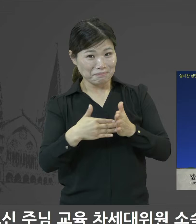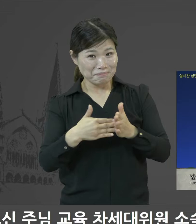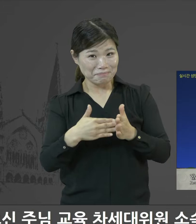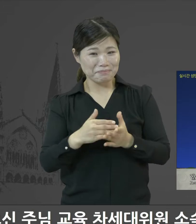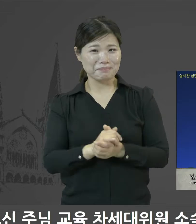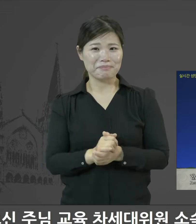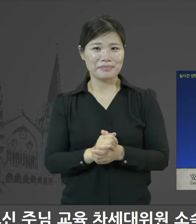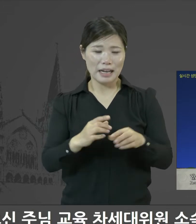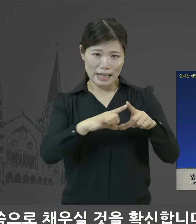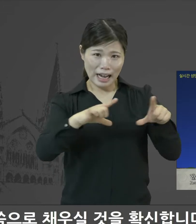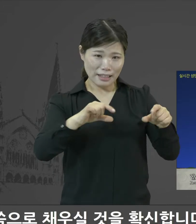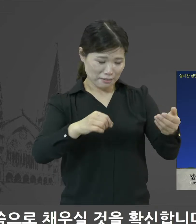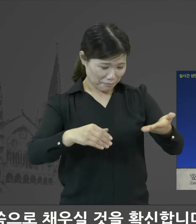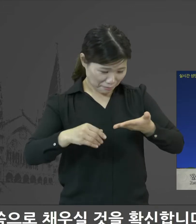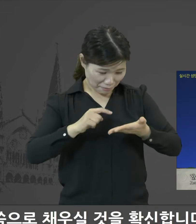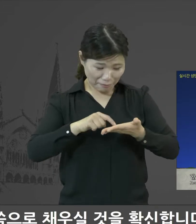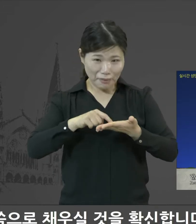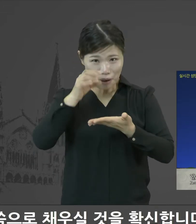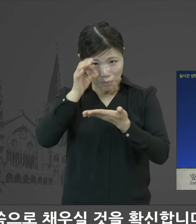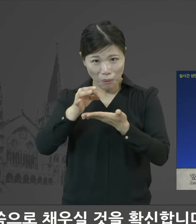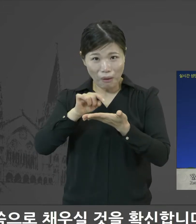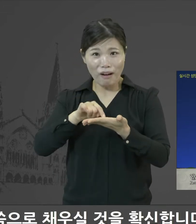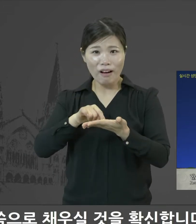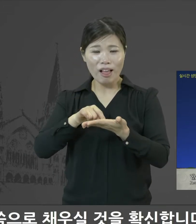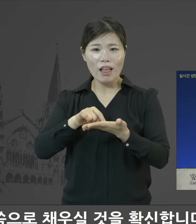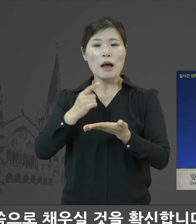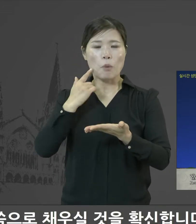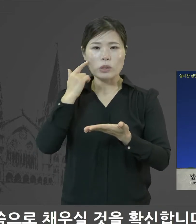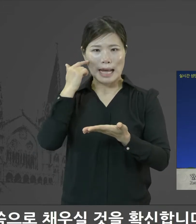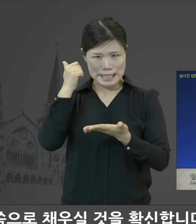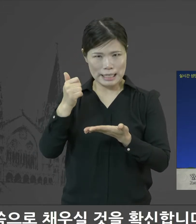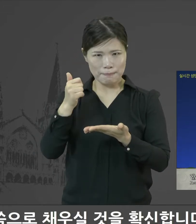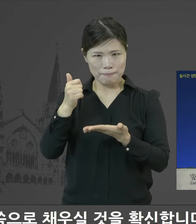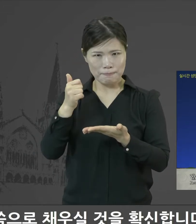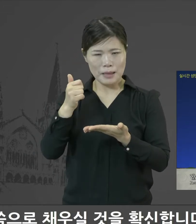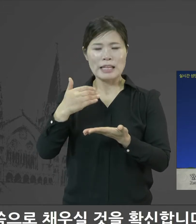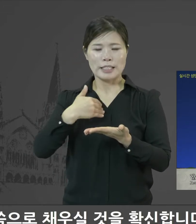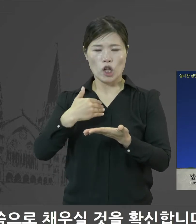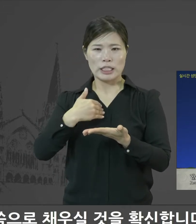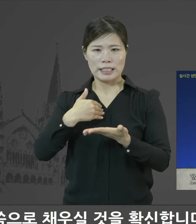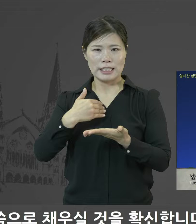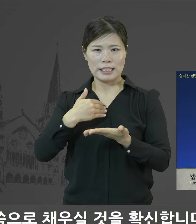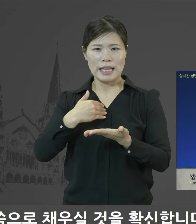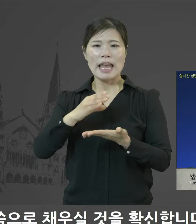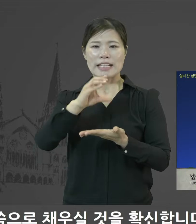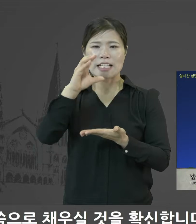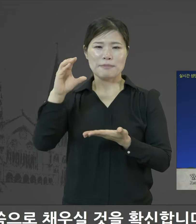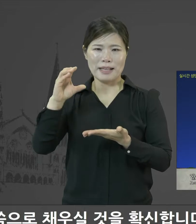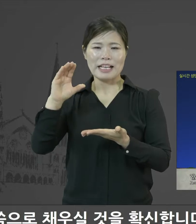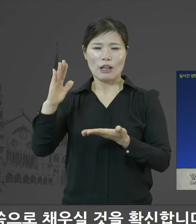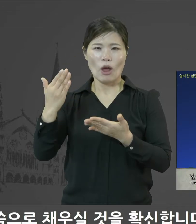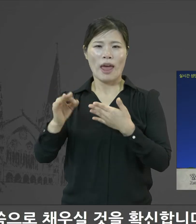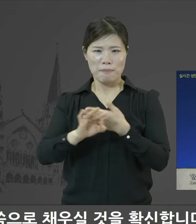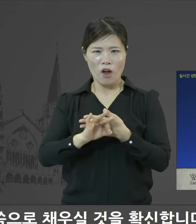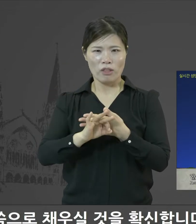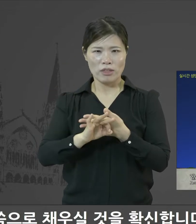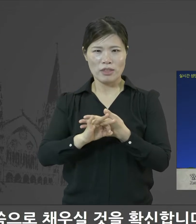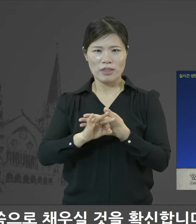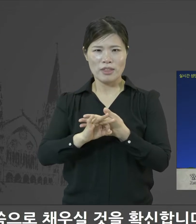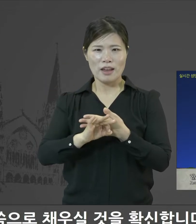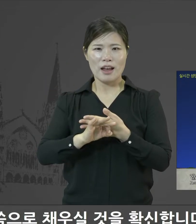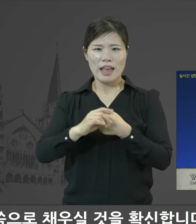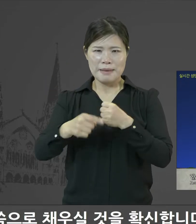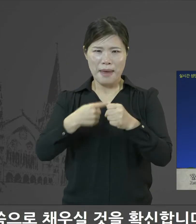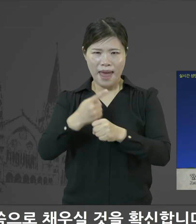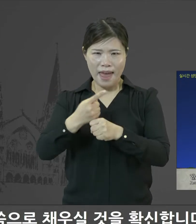이 카드에 어떻게 쓰여 있냐면, 목사님, 저는 크리스마스가 되면 매년